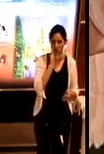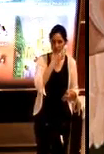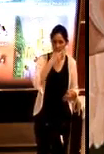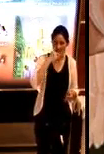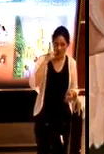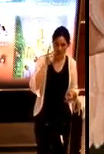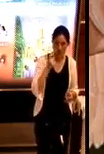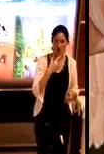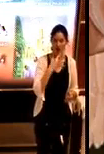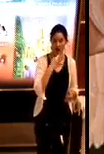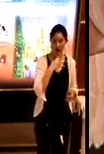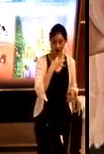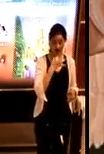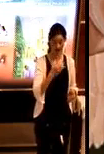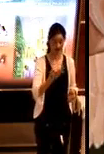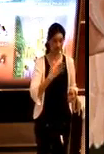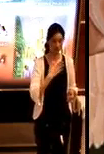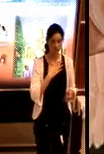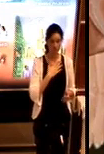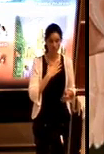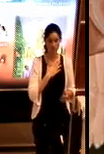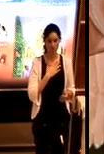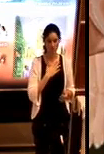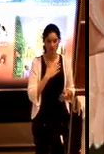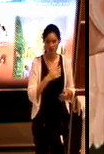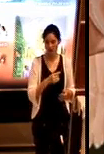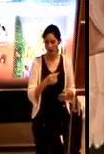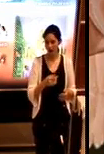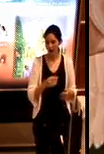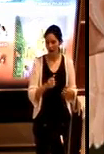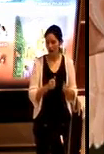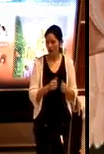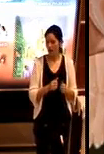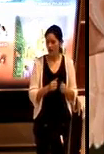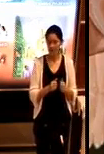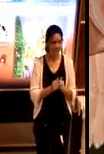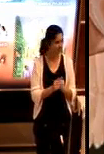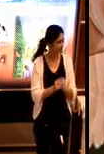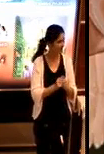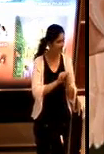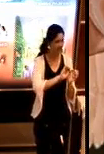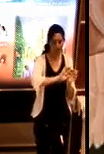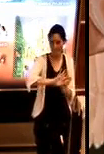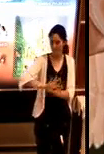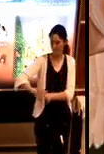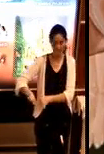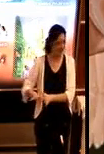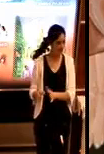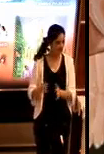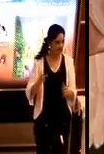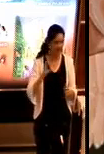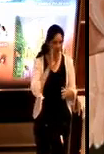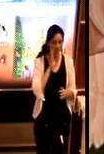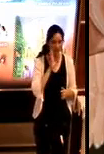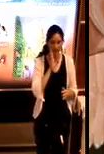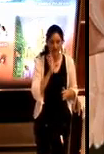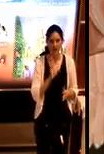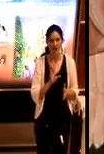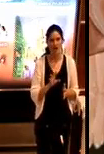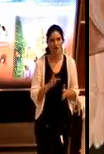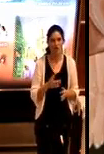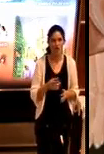suyos. Y apártese del pecado de iniquidad, como dice aquí esta versión. Todo aquel